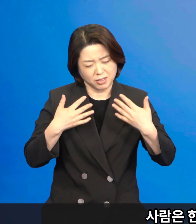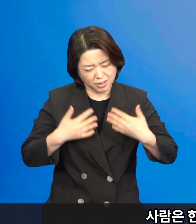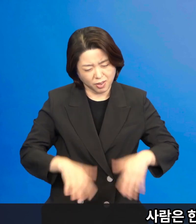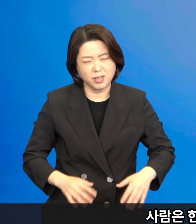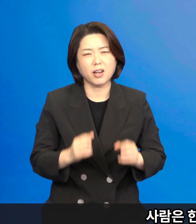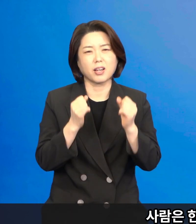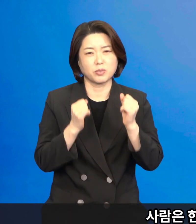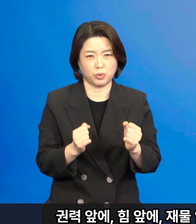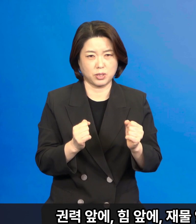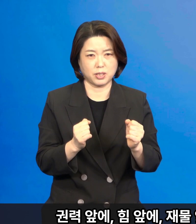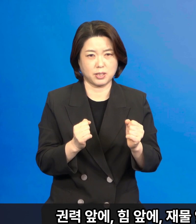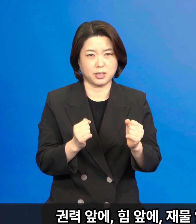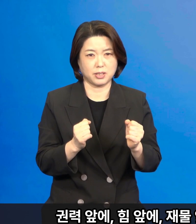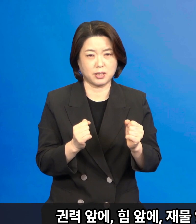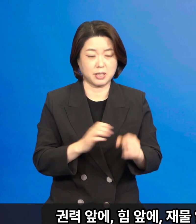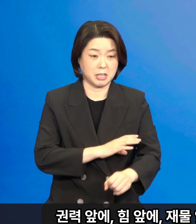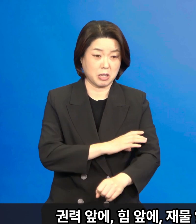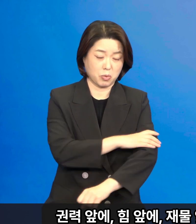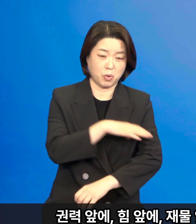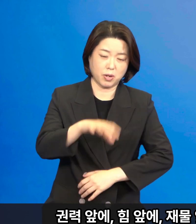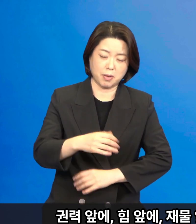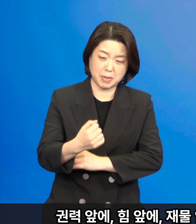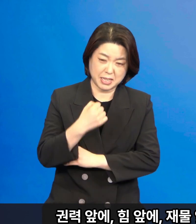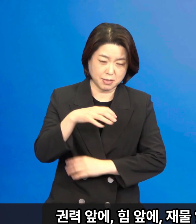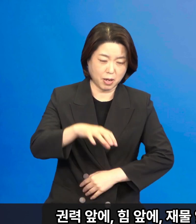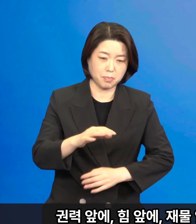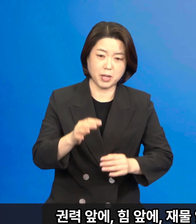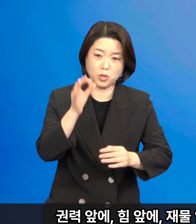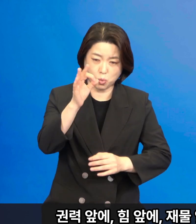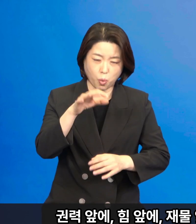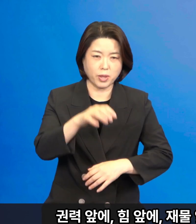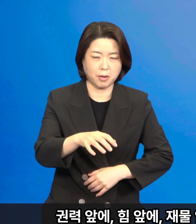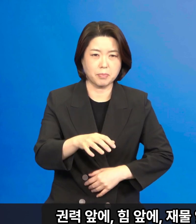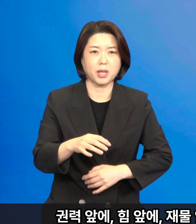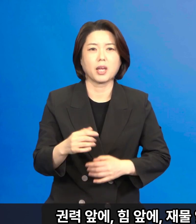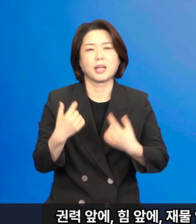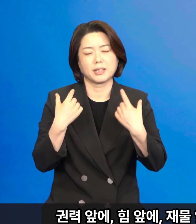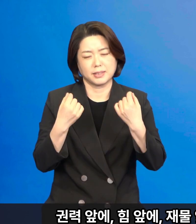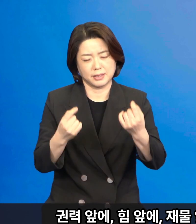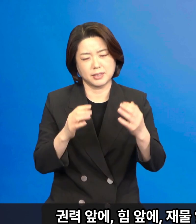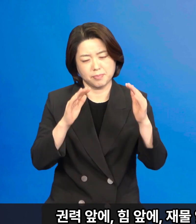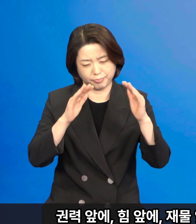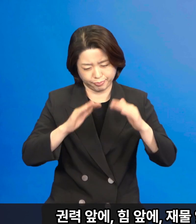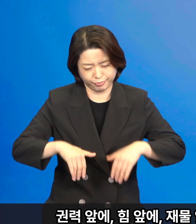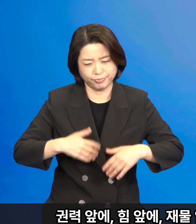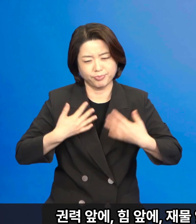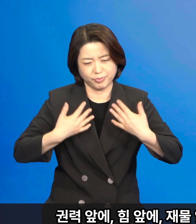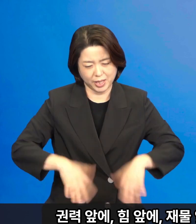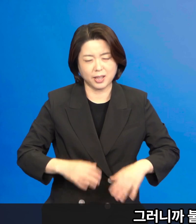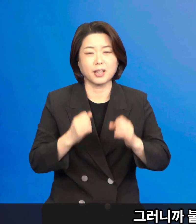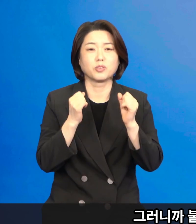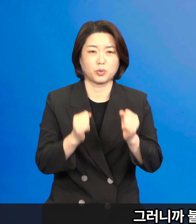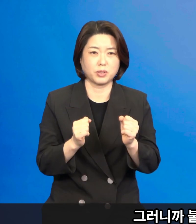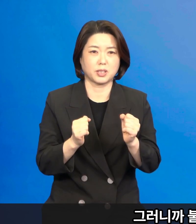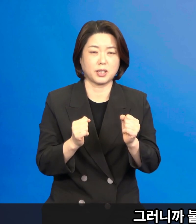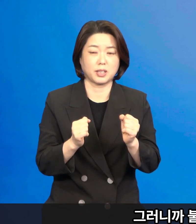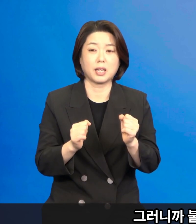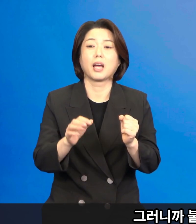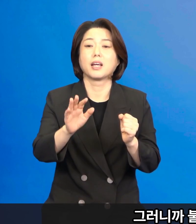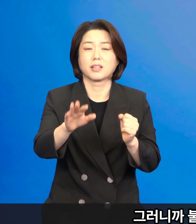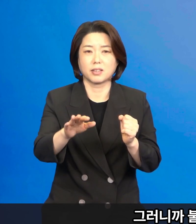존재다. 권력 앞에, 힘 앞에, 재물 앞에 여지없이 무너지는 그런 존재야.